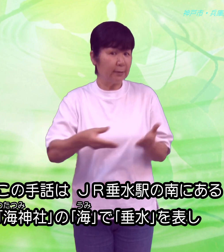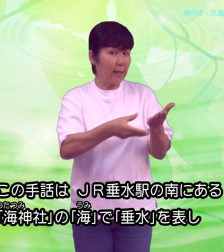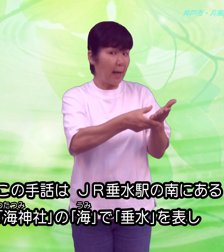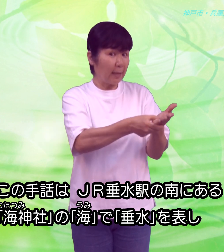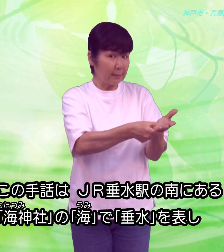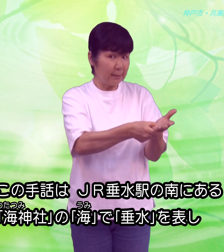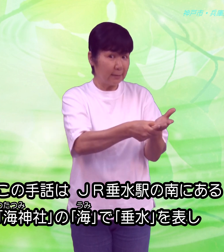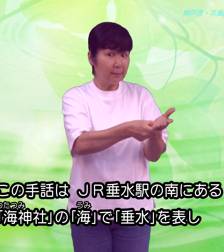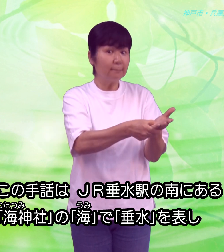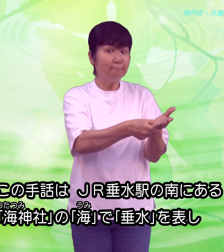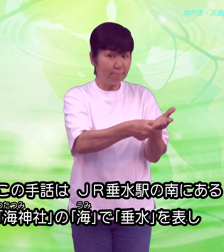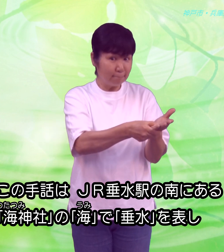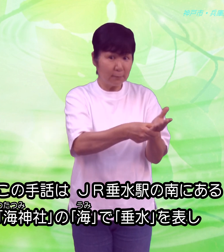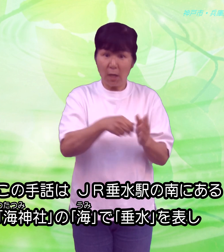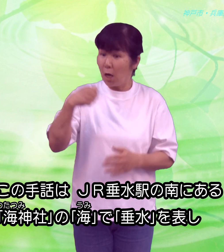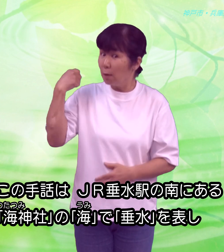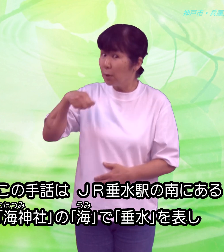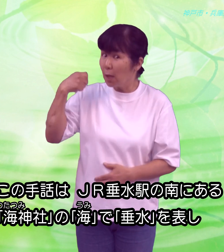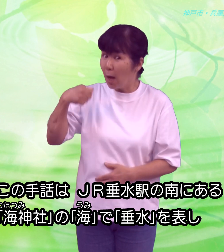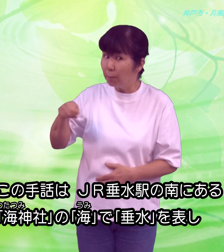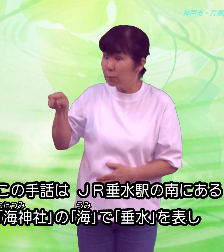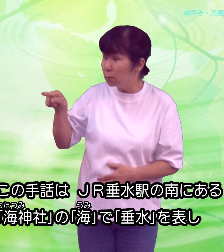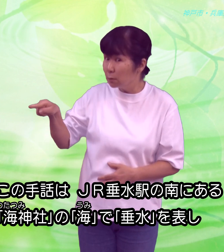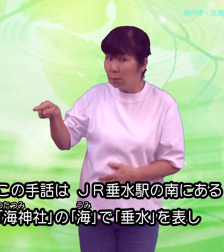jr 垂水駅の南にある